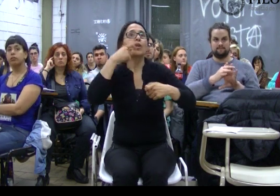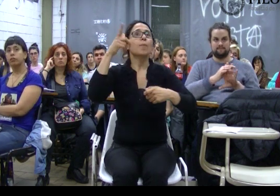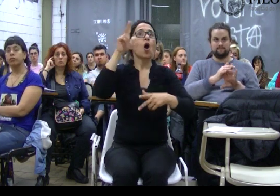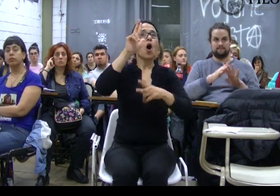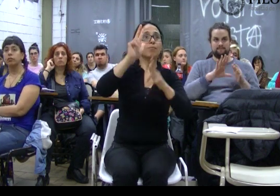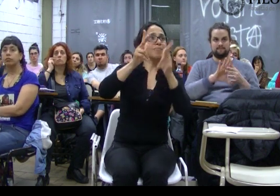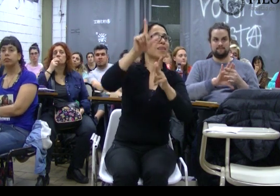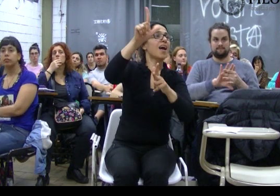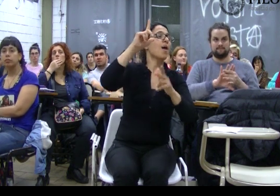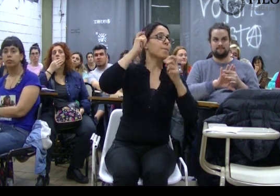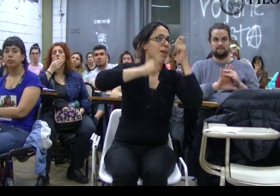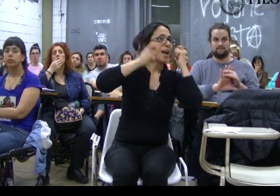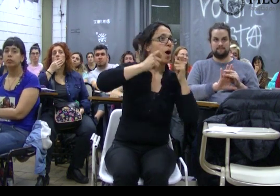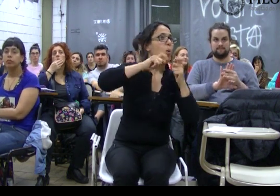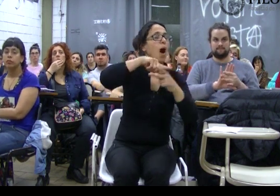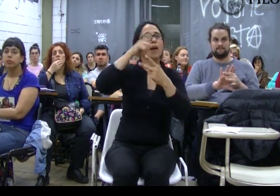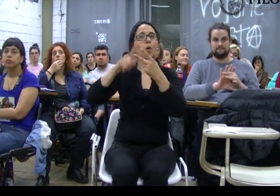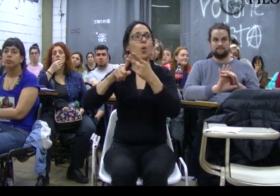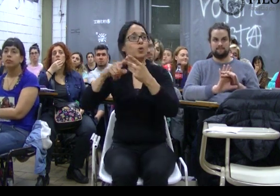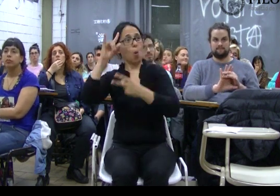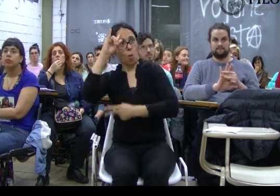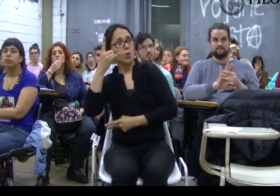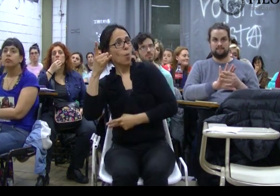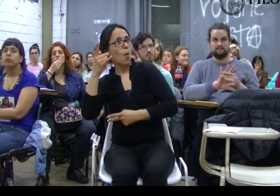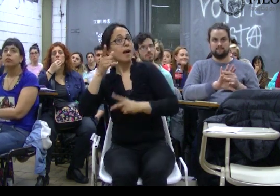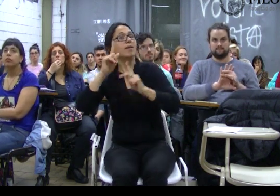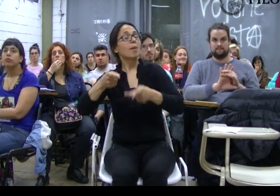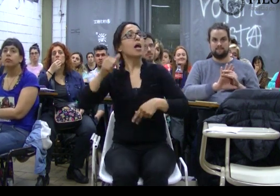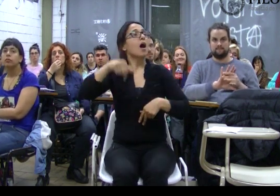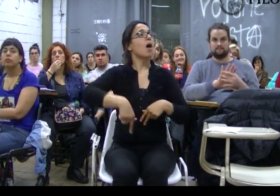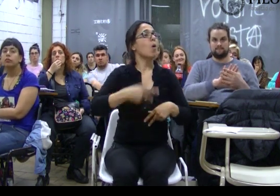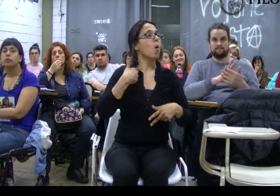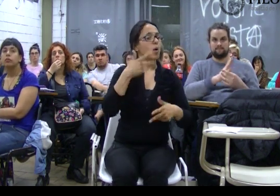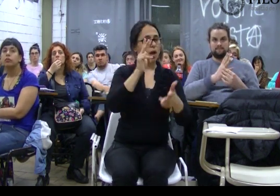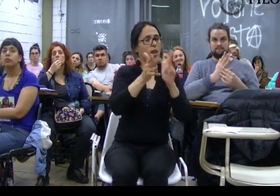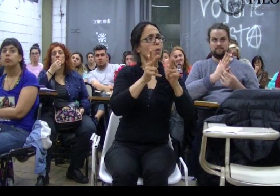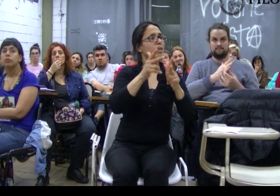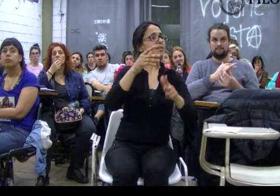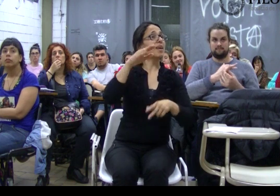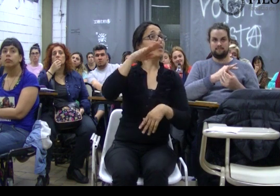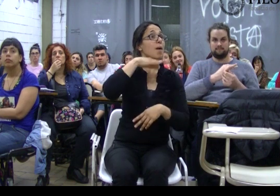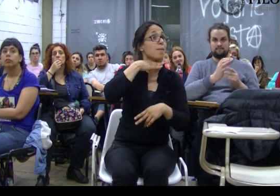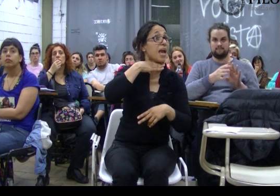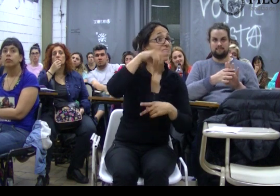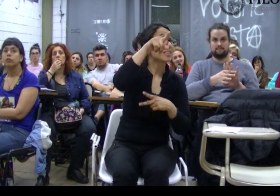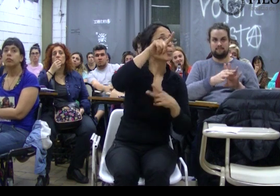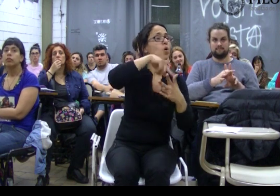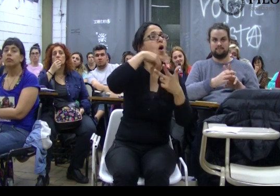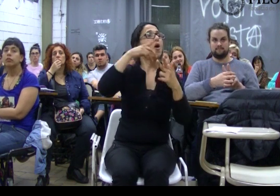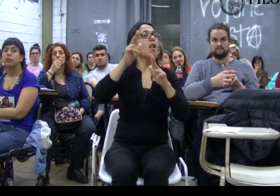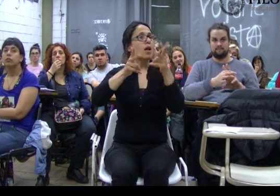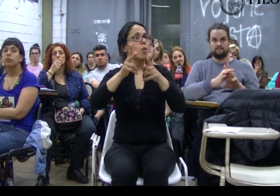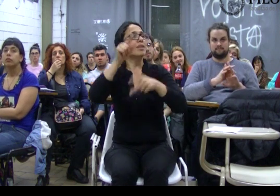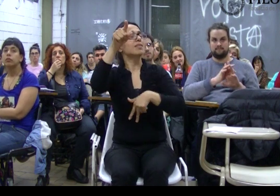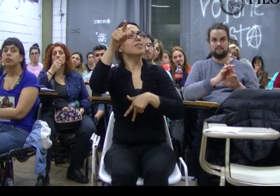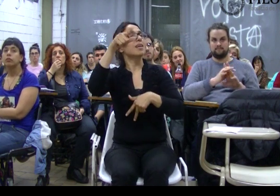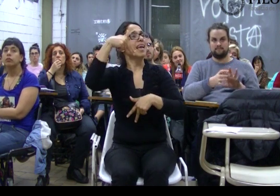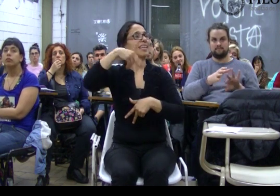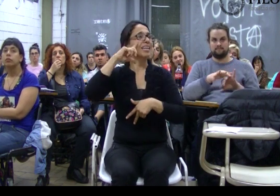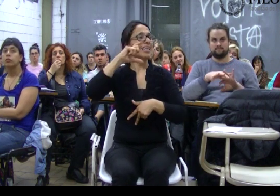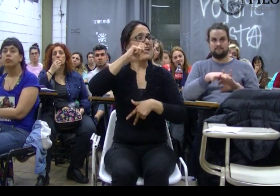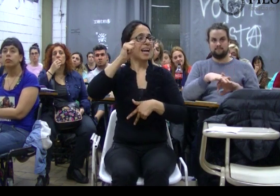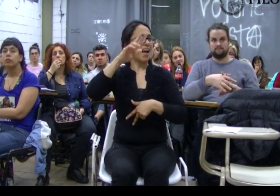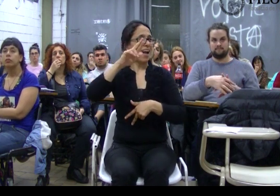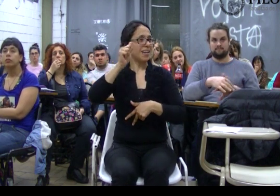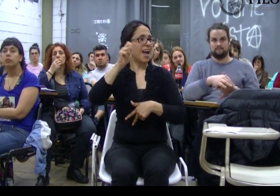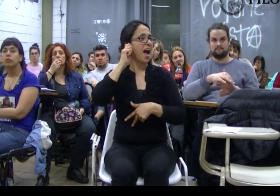Estamos trabajando con la lengua de señas de Nicaragua y con la lengua de señas de México también. Viajamos ahí, capacitamos a